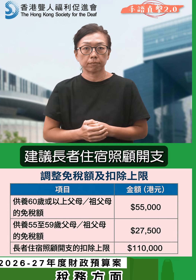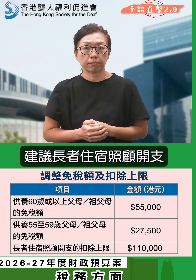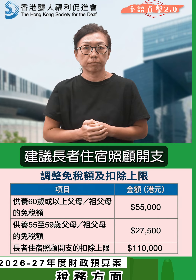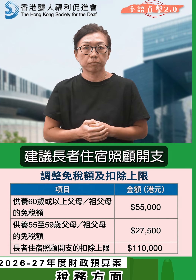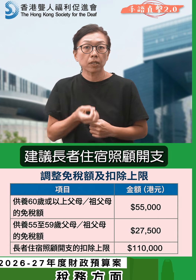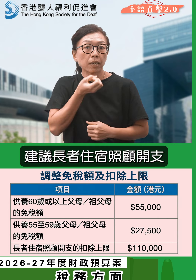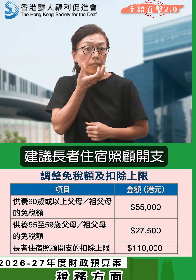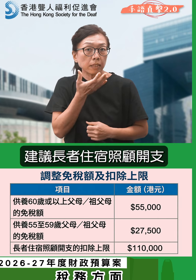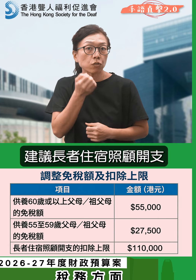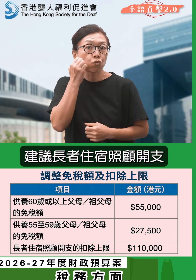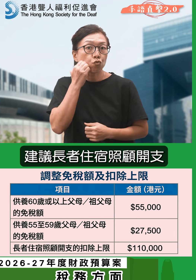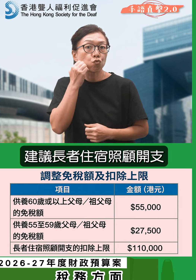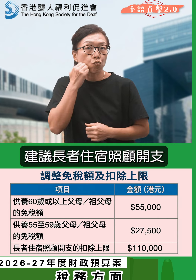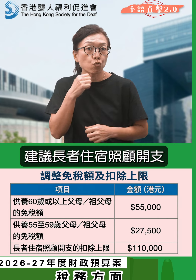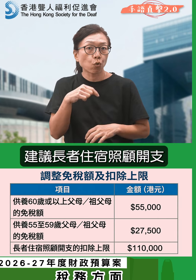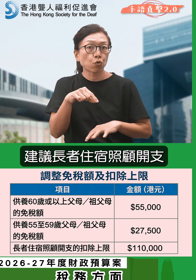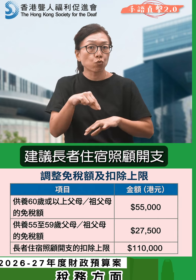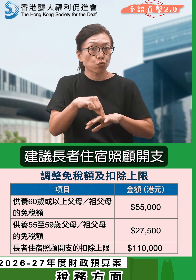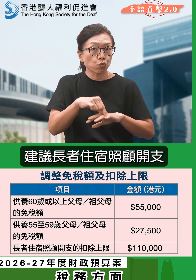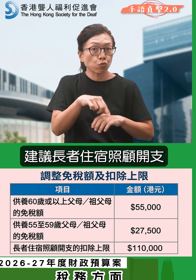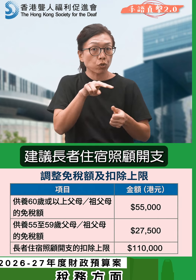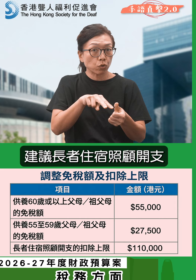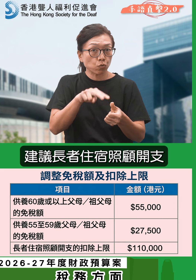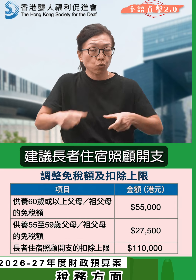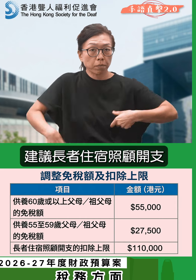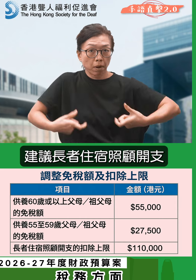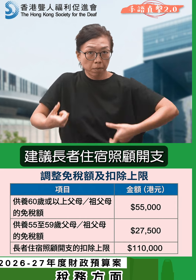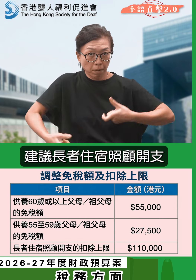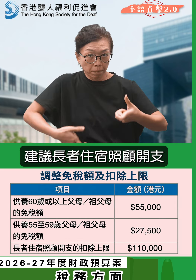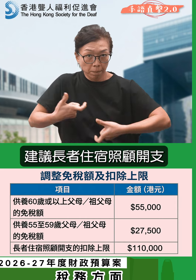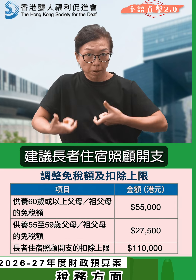建議長者住宿照顧開支